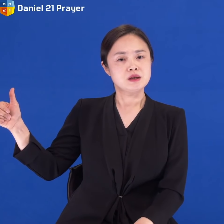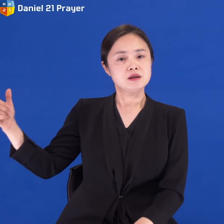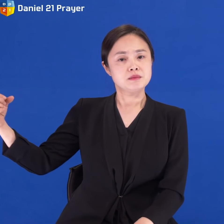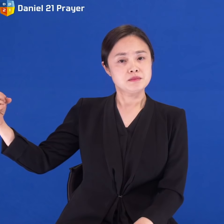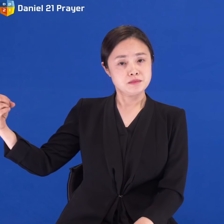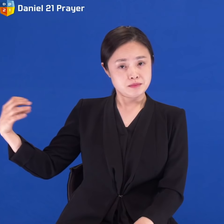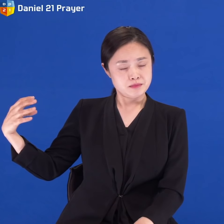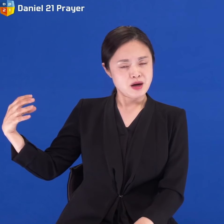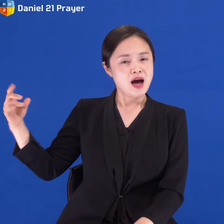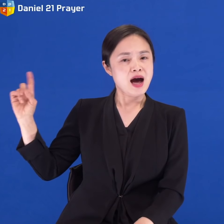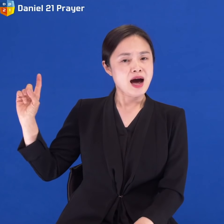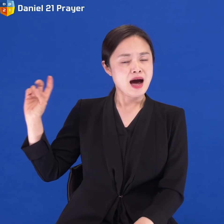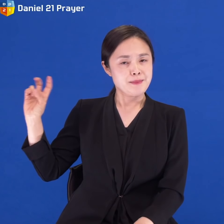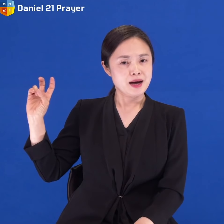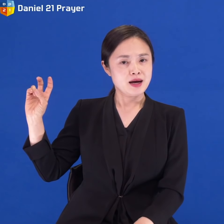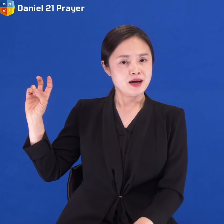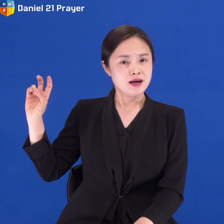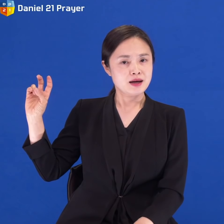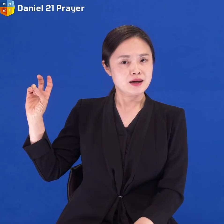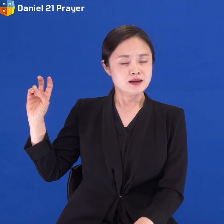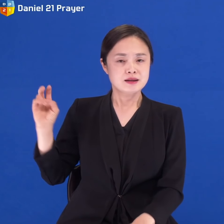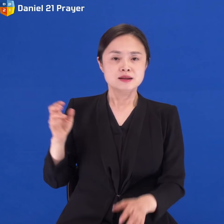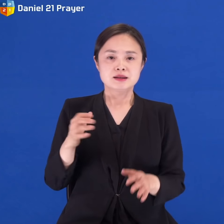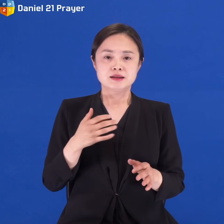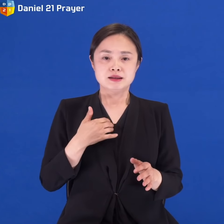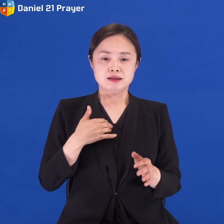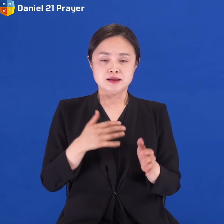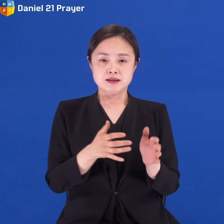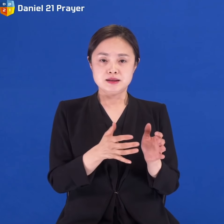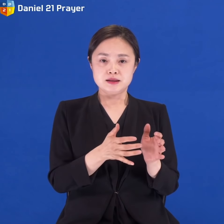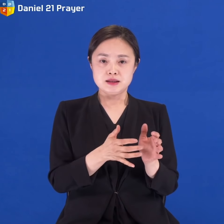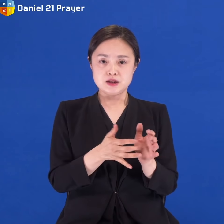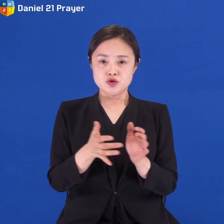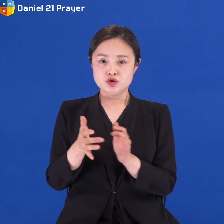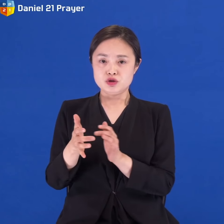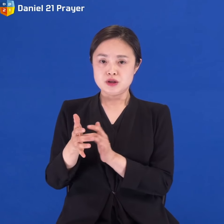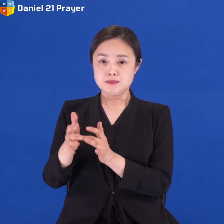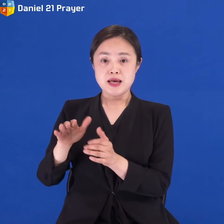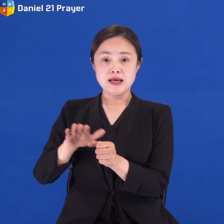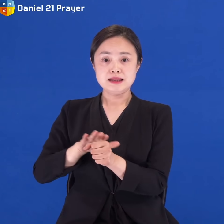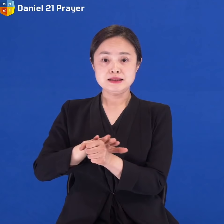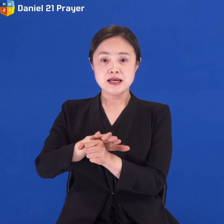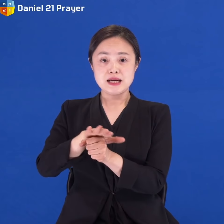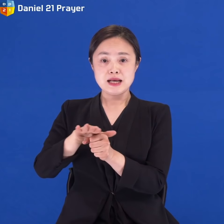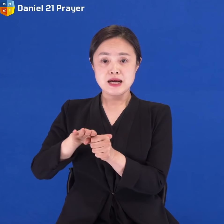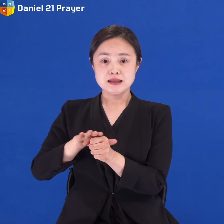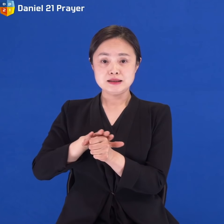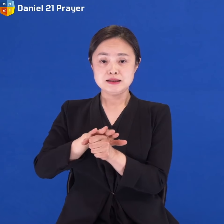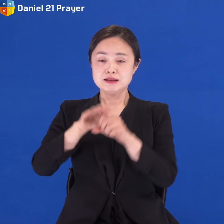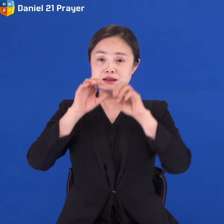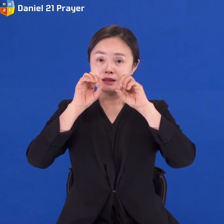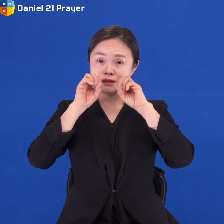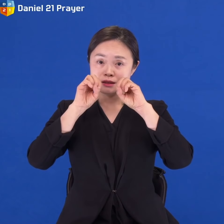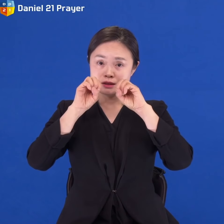예수님의 그 사랑을 전하는 복음의 정인으로